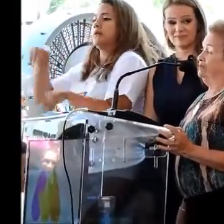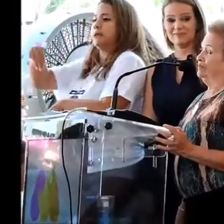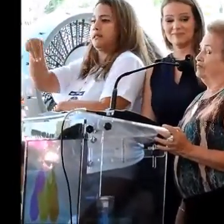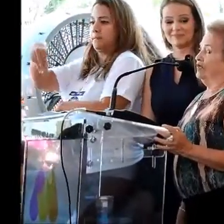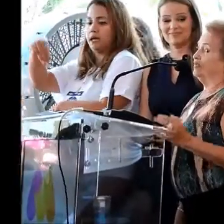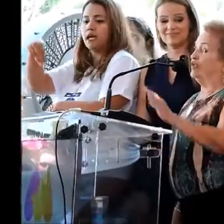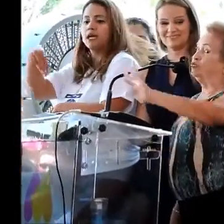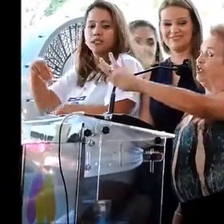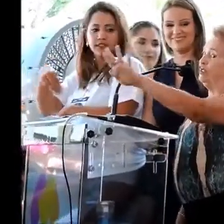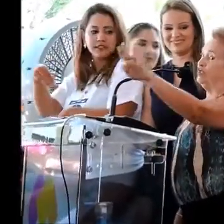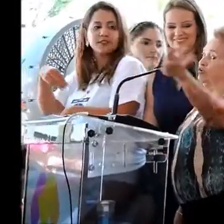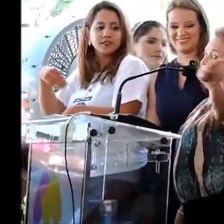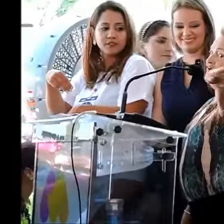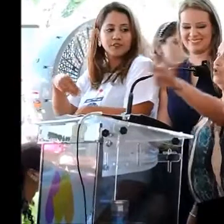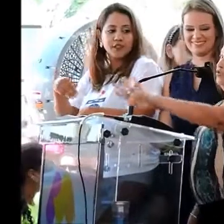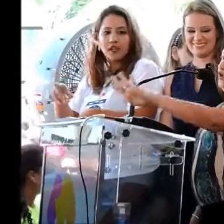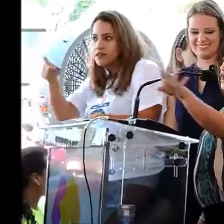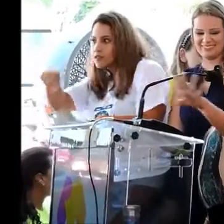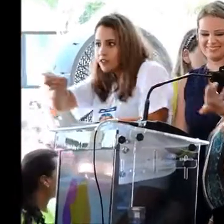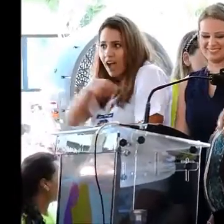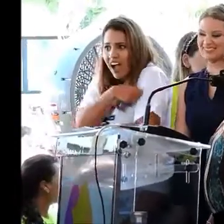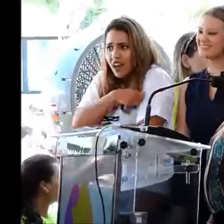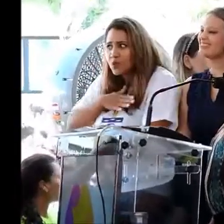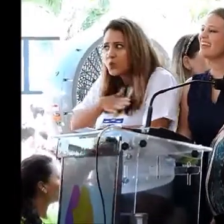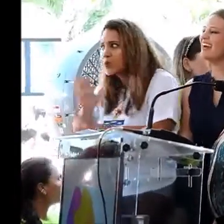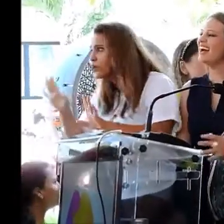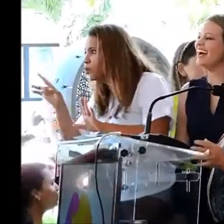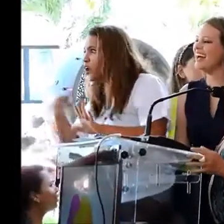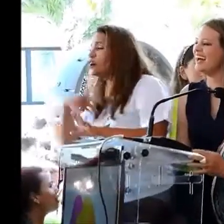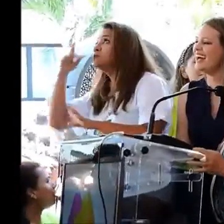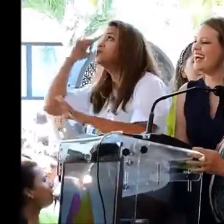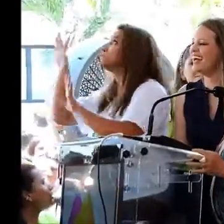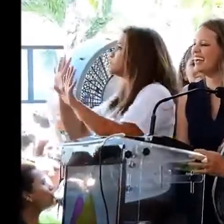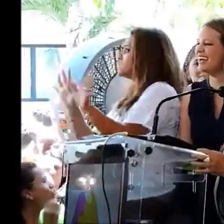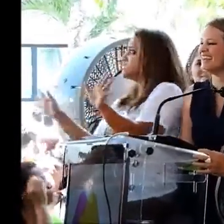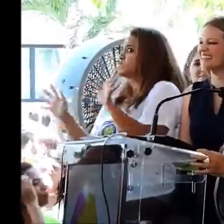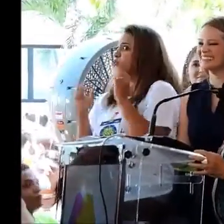também. Deus queira que eu tenha aluno meu aqui.